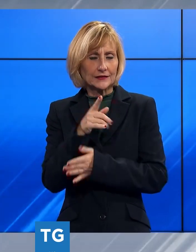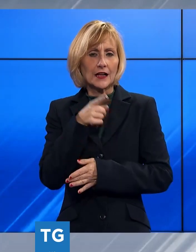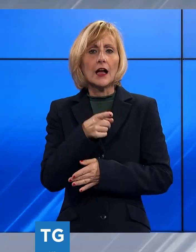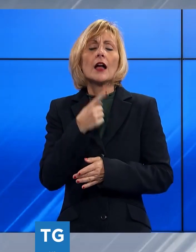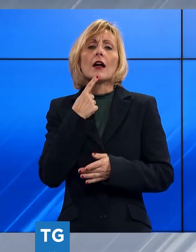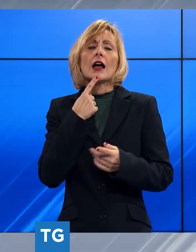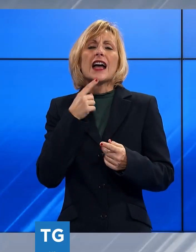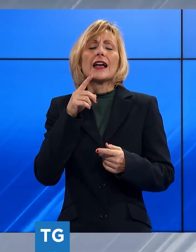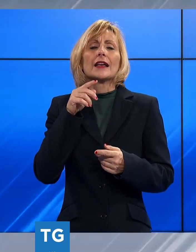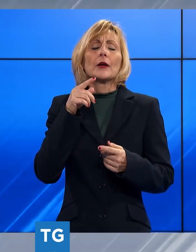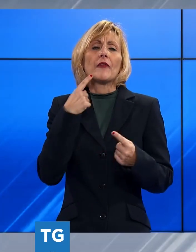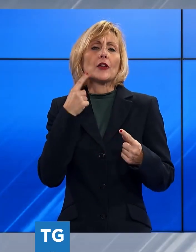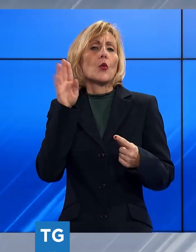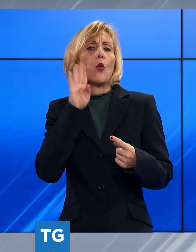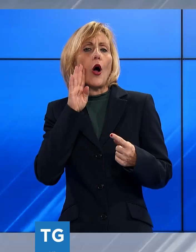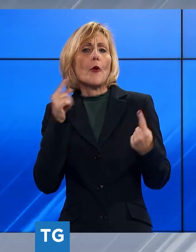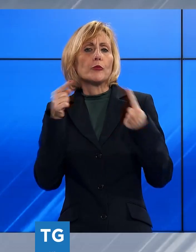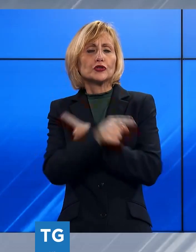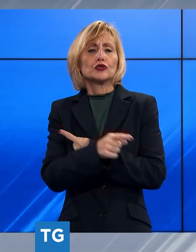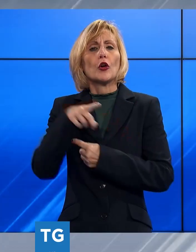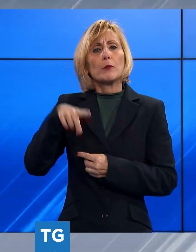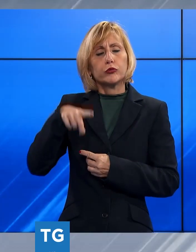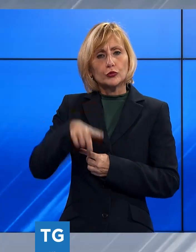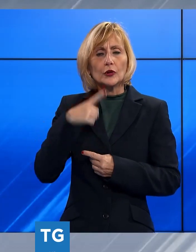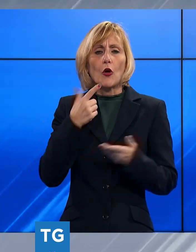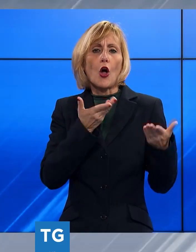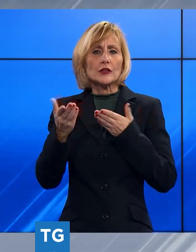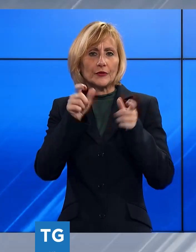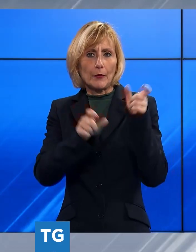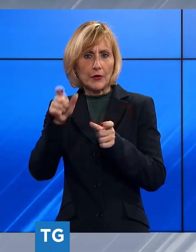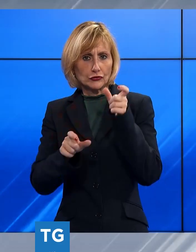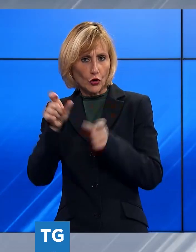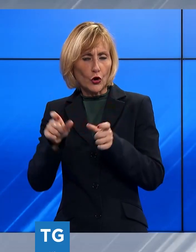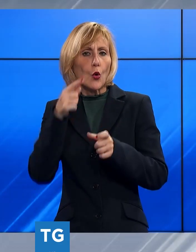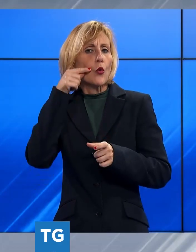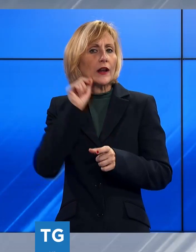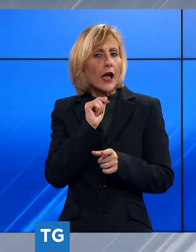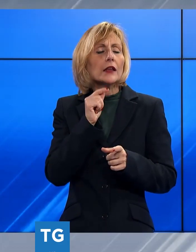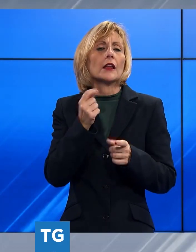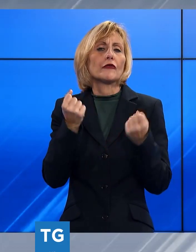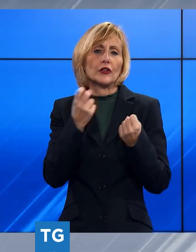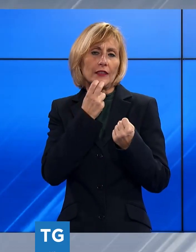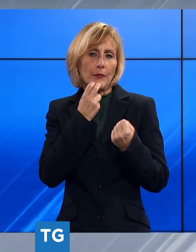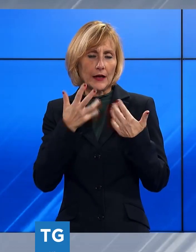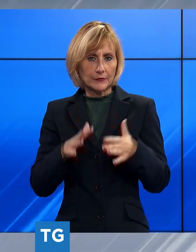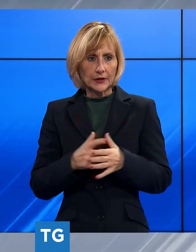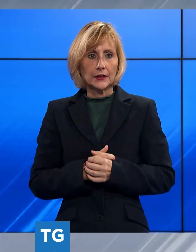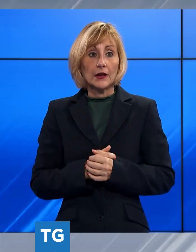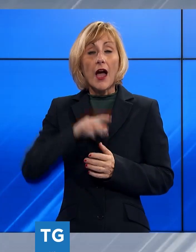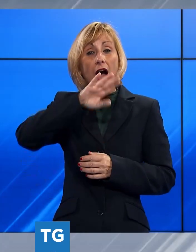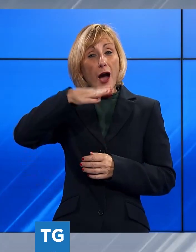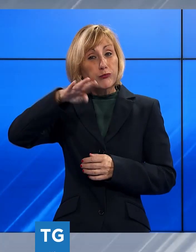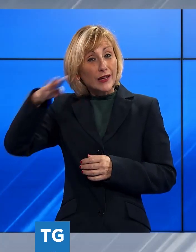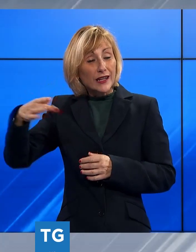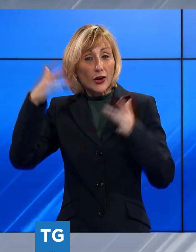Putin ospiterà i profughi nel suo stabilimento balneare a Forte dei Marmi Appennino senza neve aiuti agli operatori